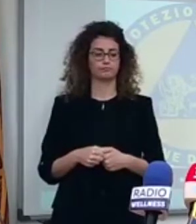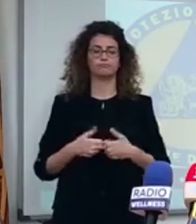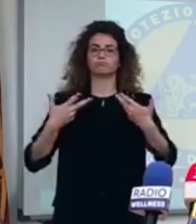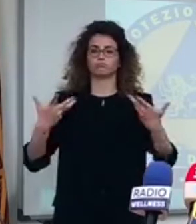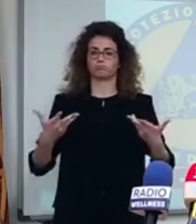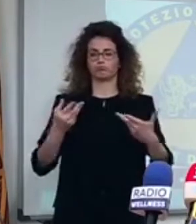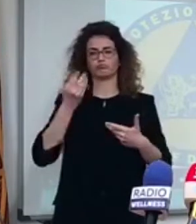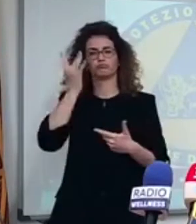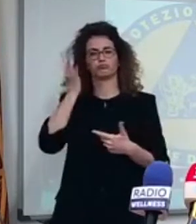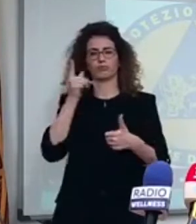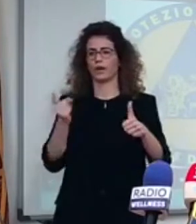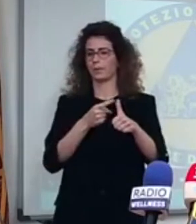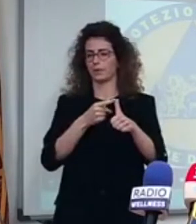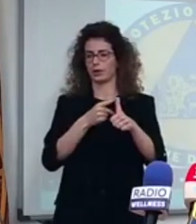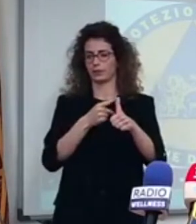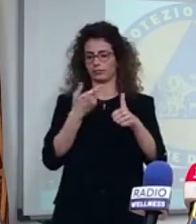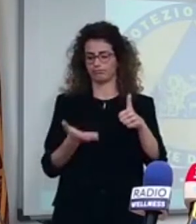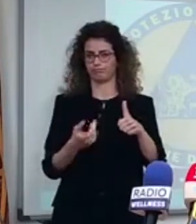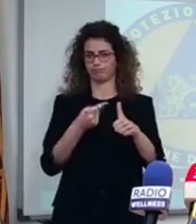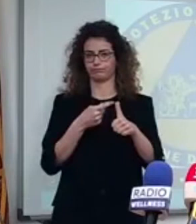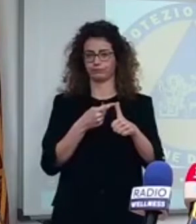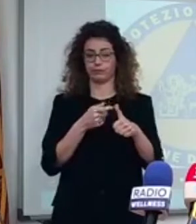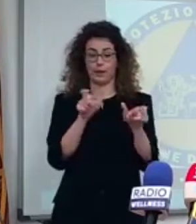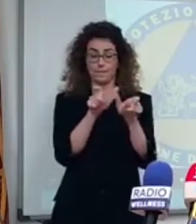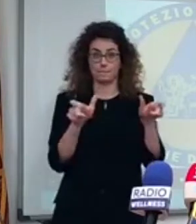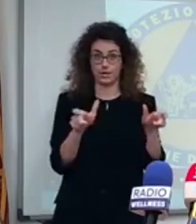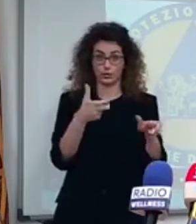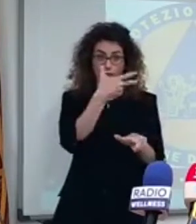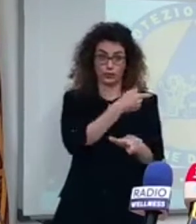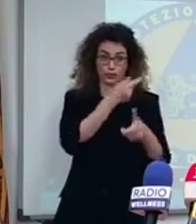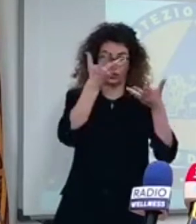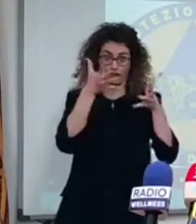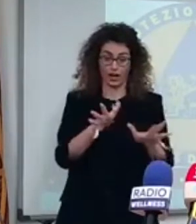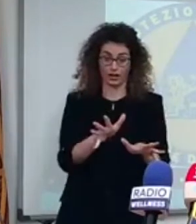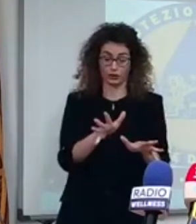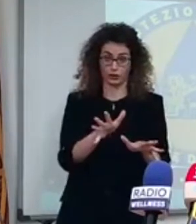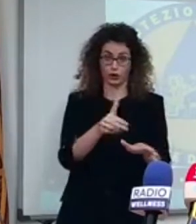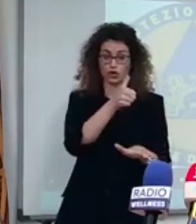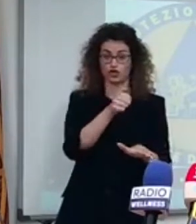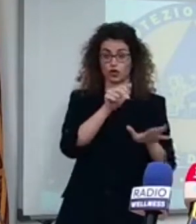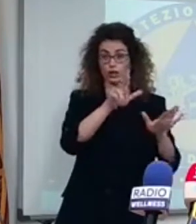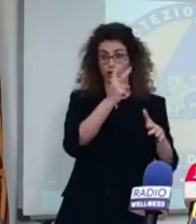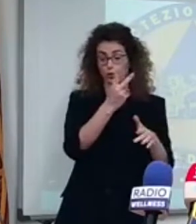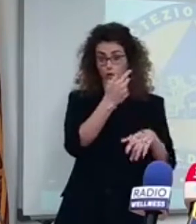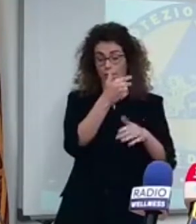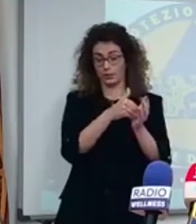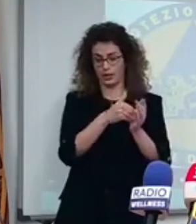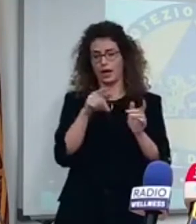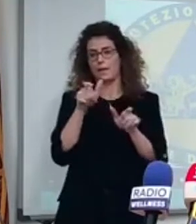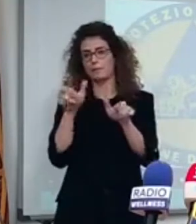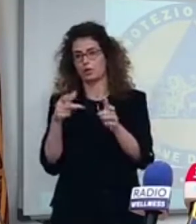Allora, la prima considerazione è questa, che tra i vaccinati 182.000 e coloro che si sono prenotati,